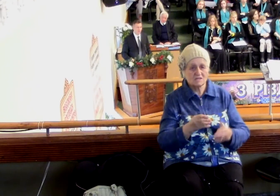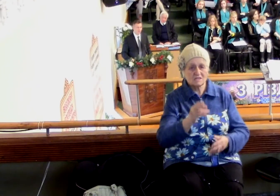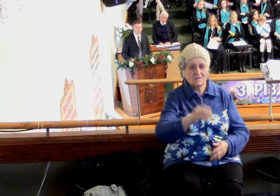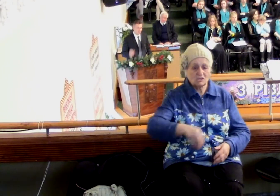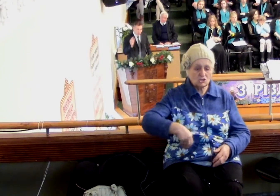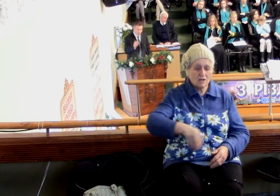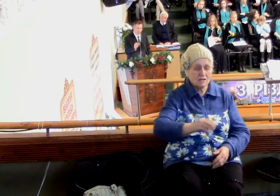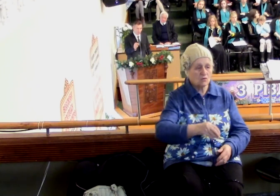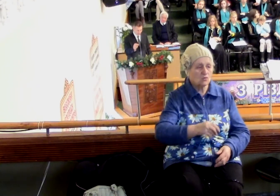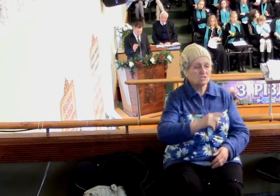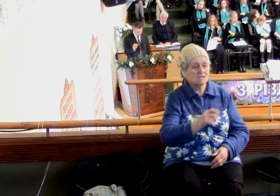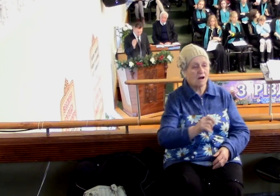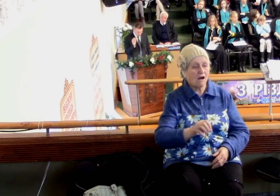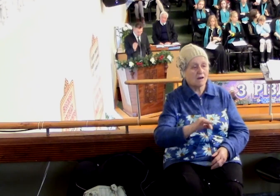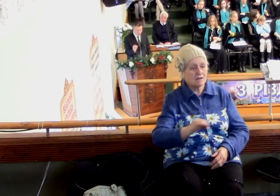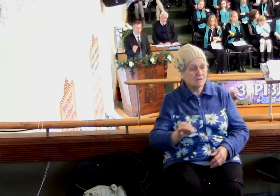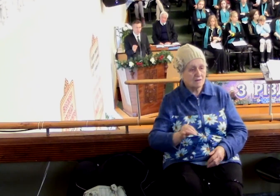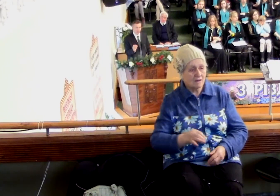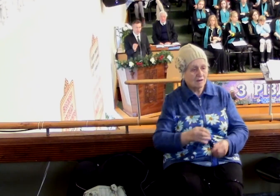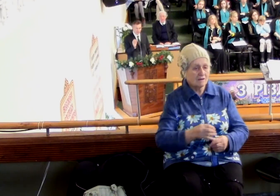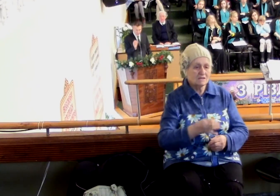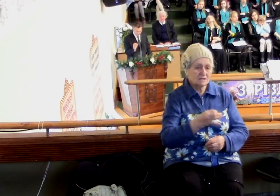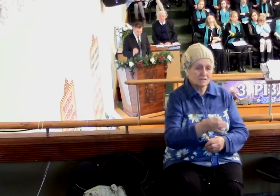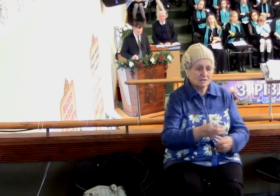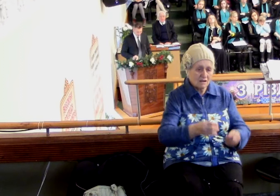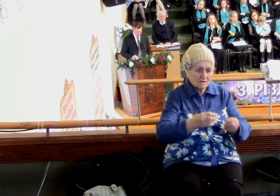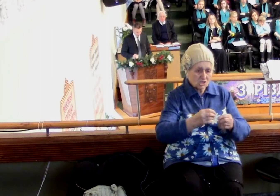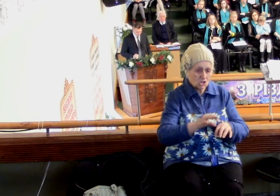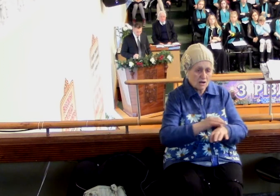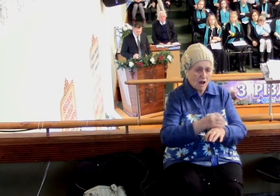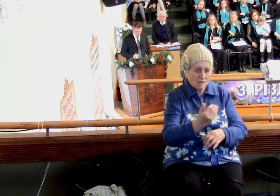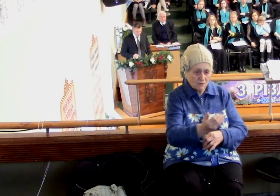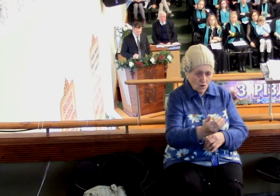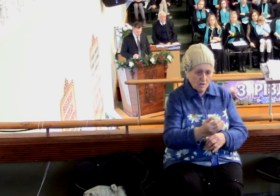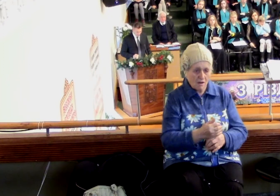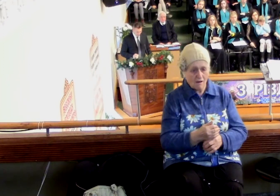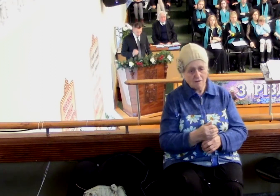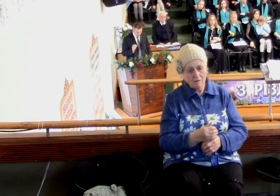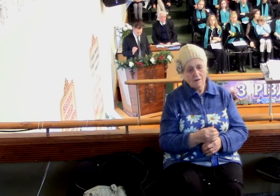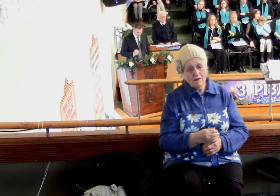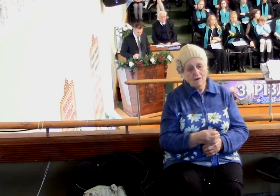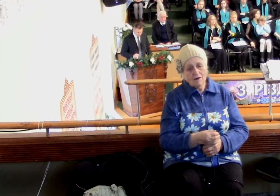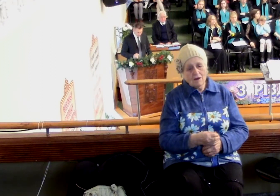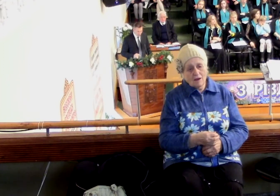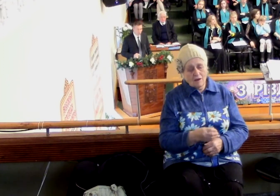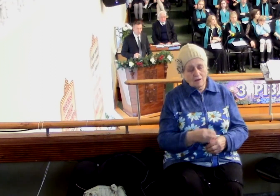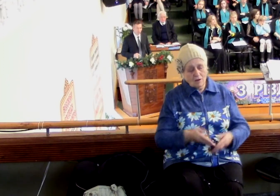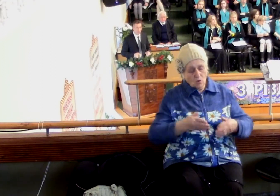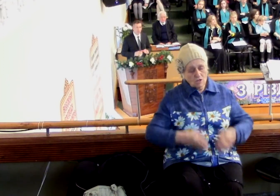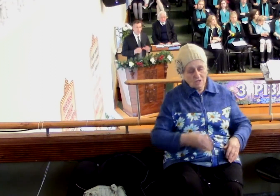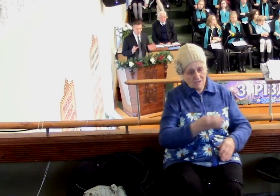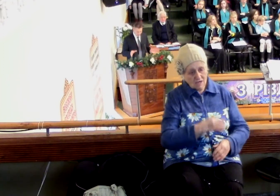Захарии с вестью: «Жена твоя, Елисавета, родит сына, и наречешь ему